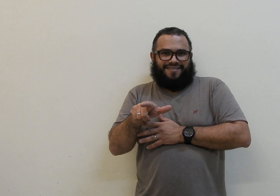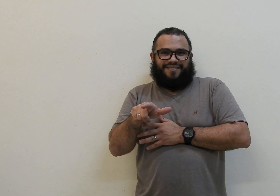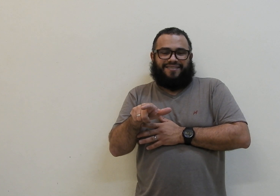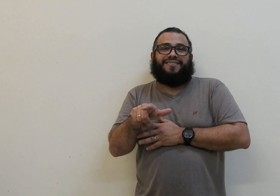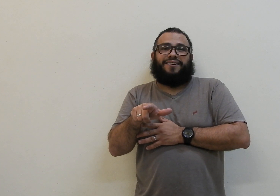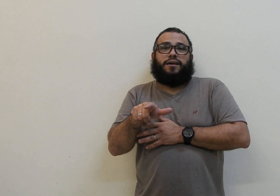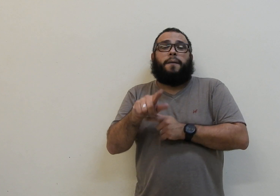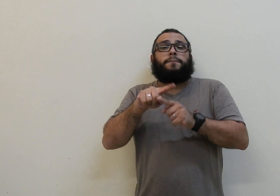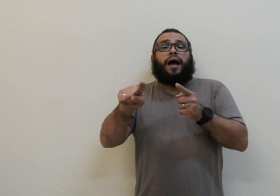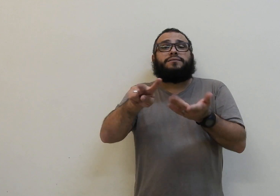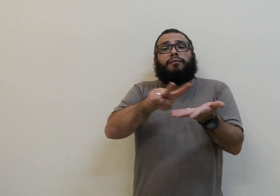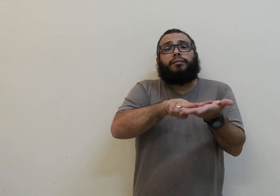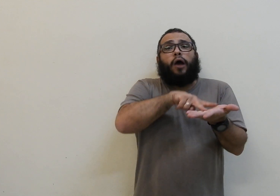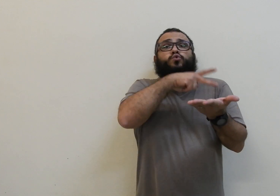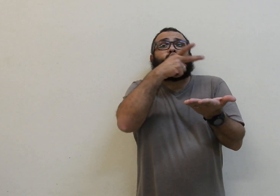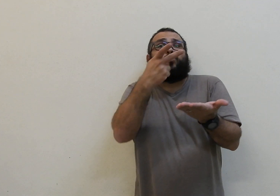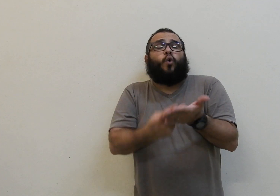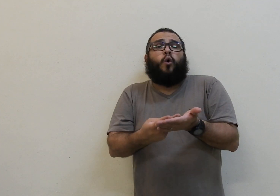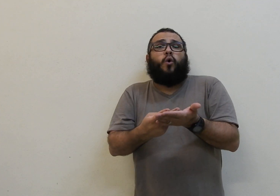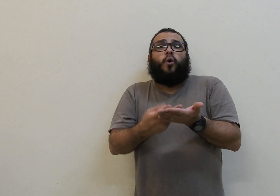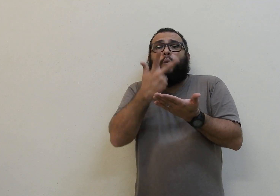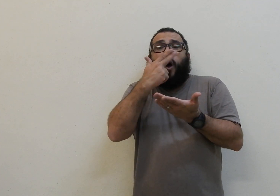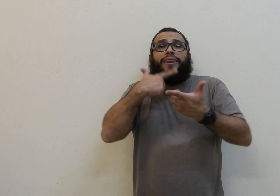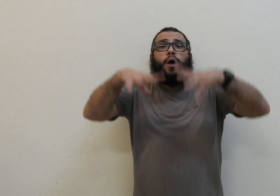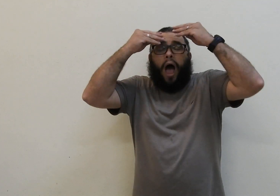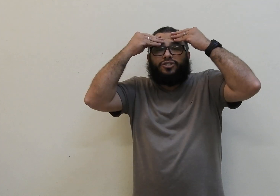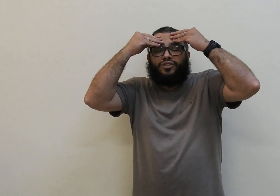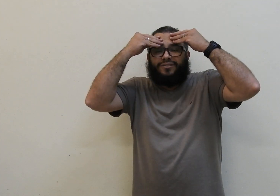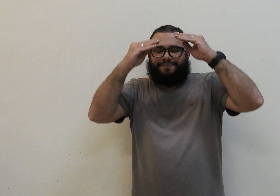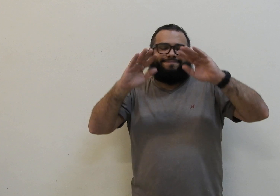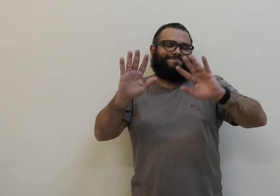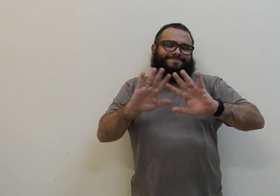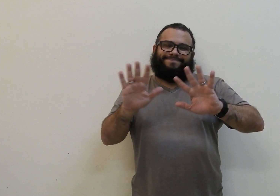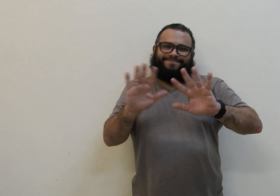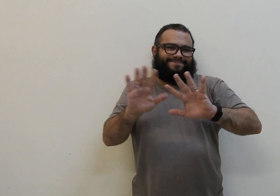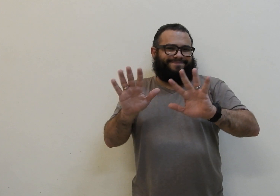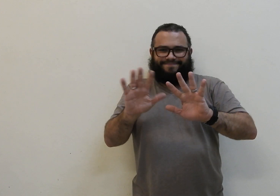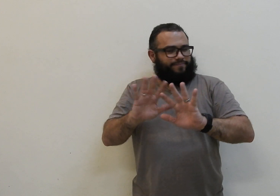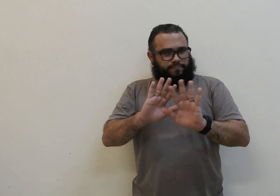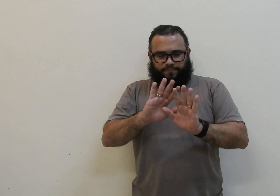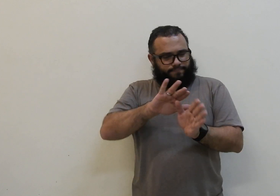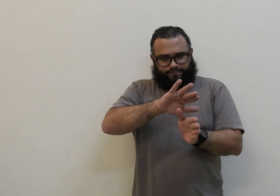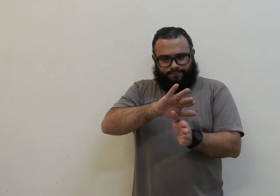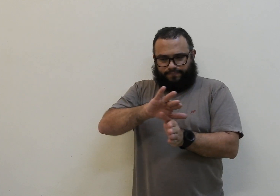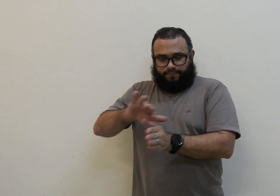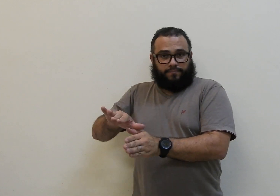uma linguagem, né? Então, por exemplo, algumas vezes vocês vão ver em